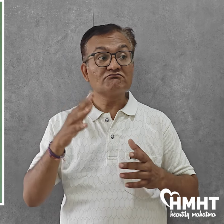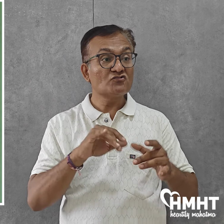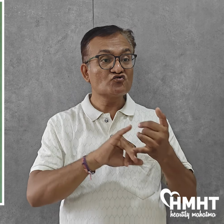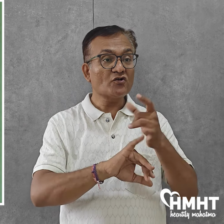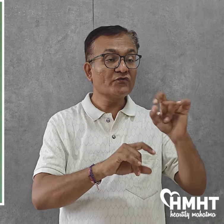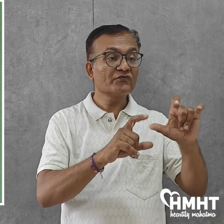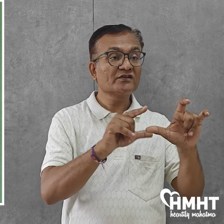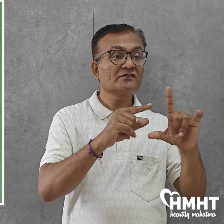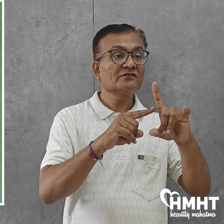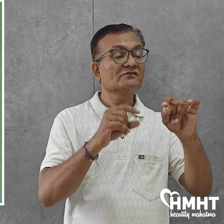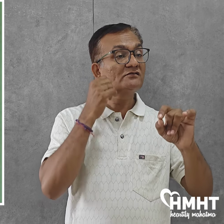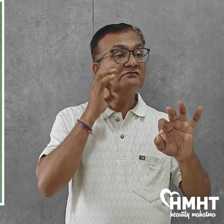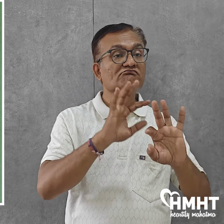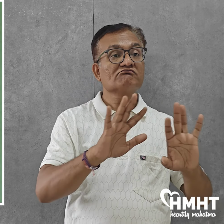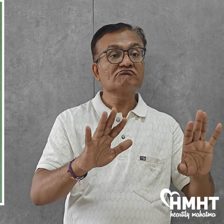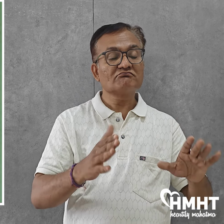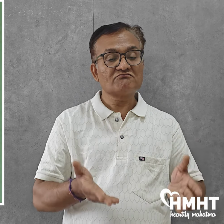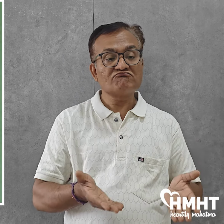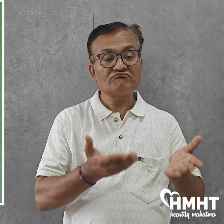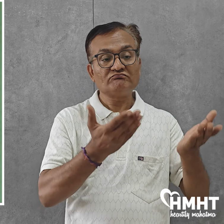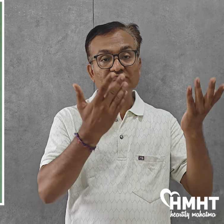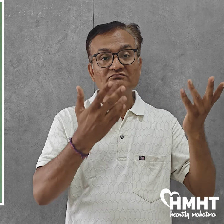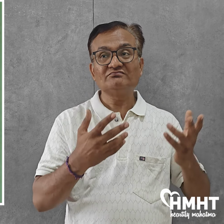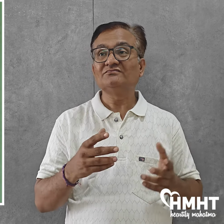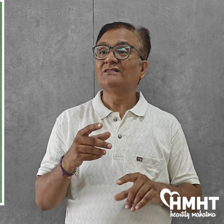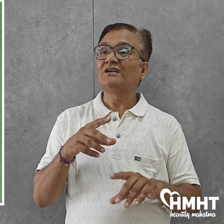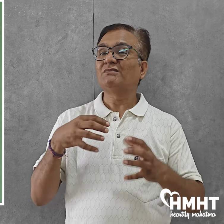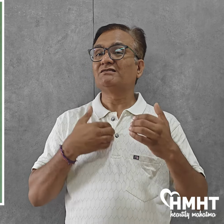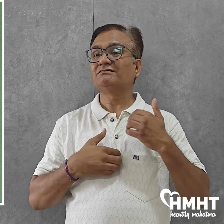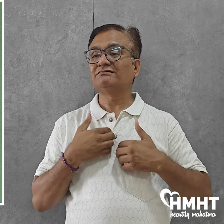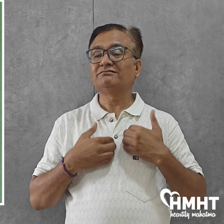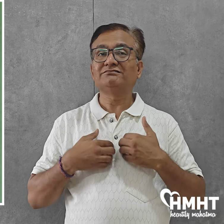અસરને લઈને સોલ્યુશન આવતું નથી અને ગુસ્વાડો કોમ્પ્લેક્સ કર્યો આપણે.